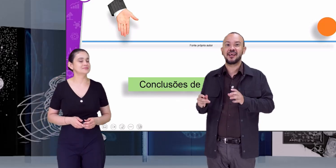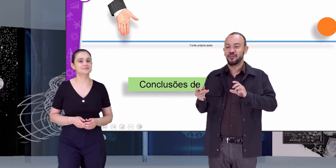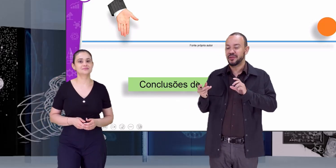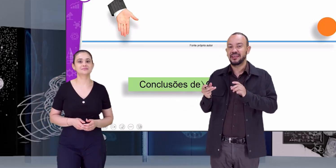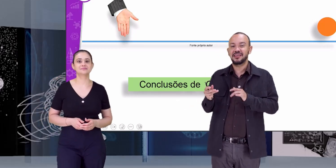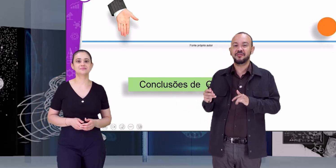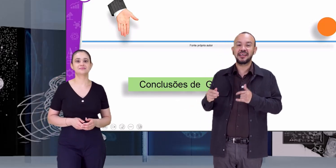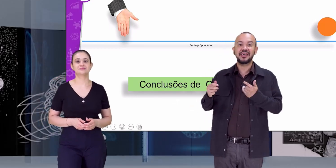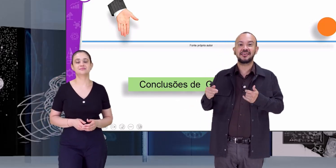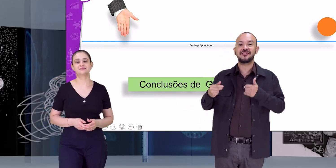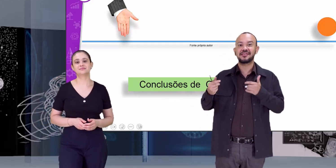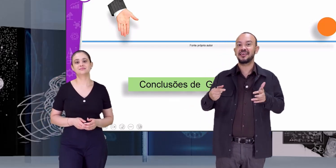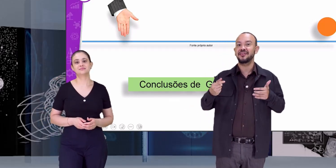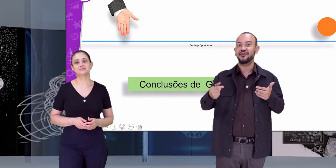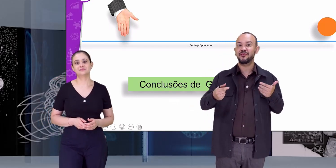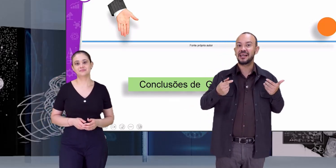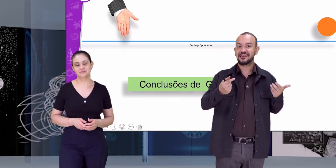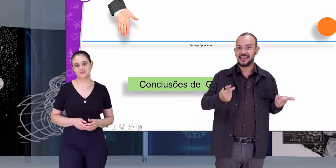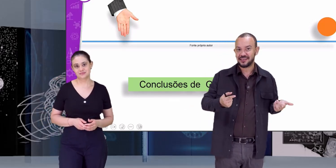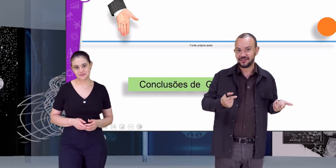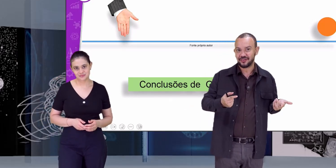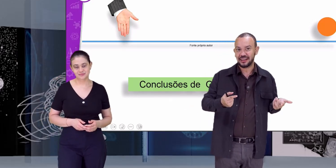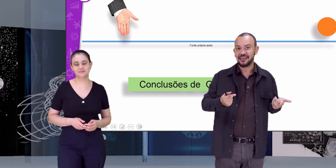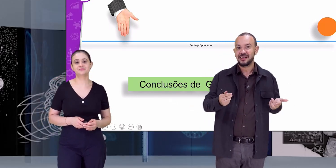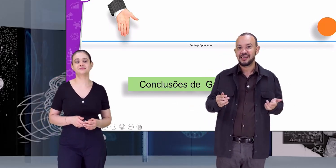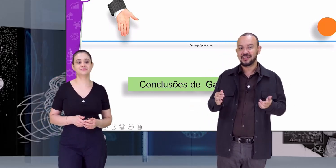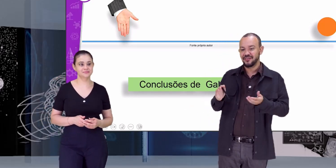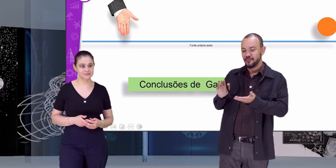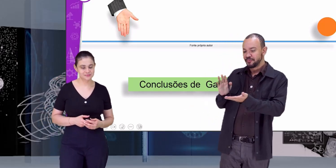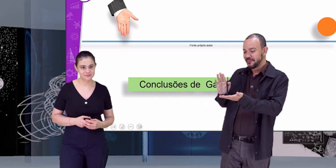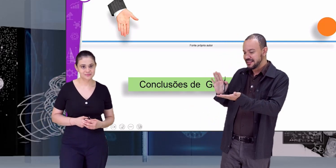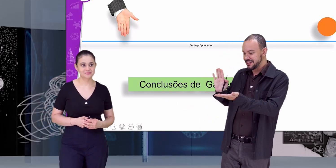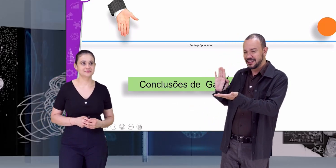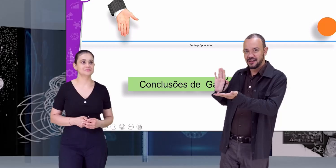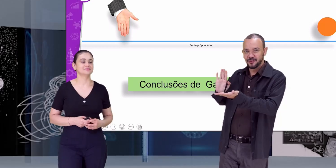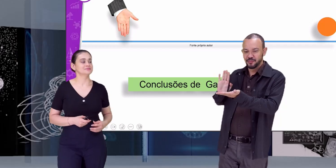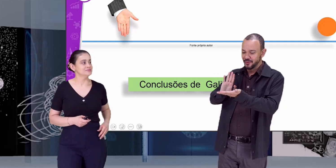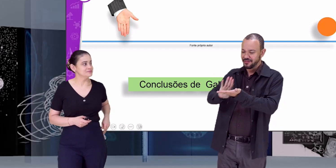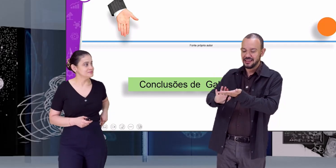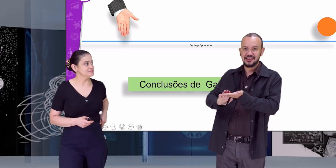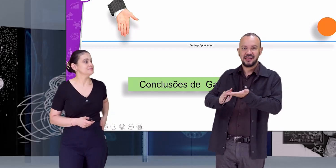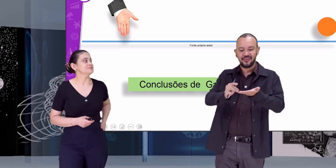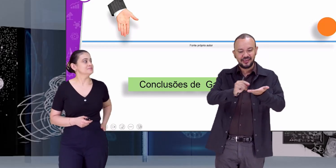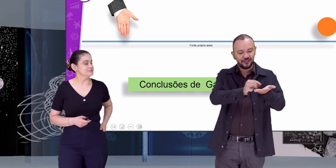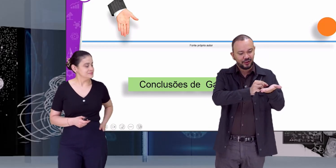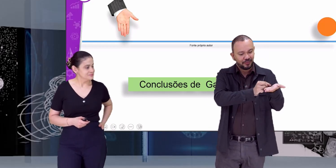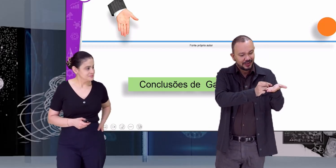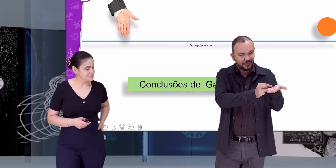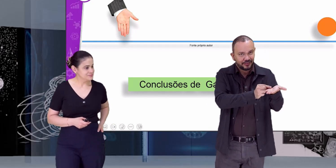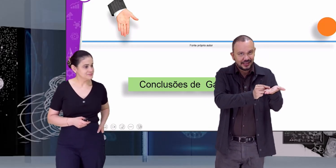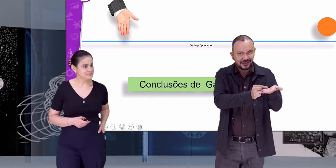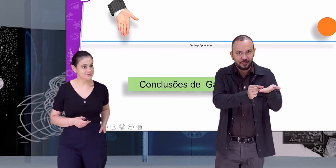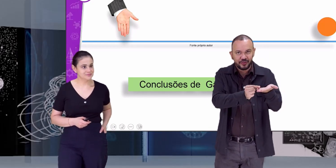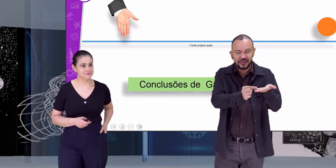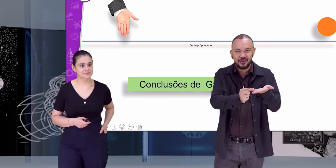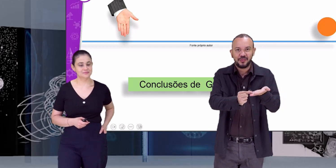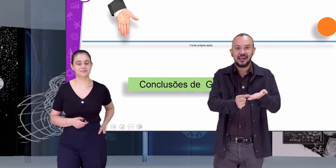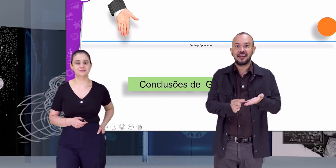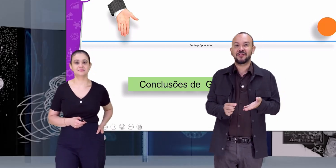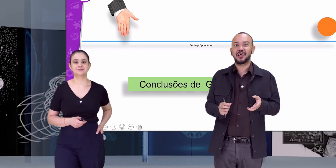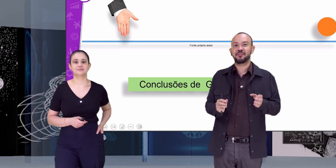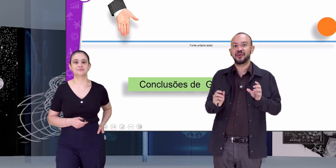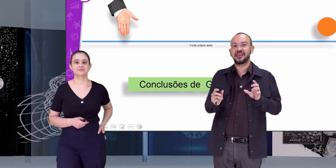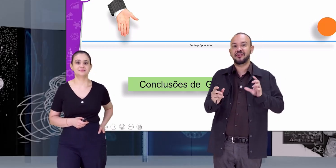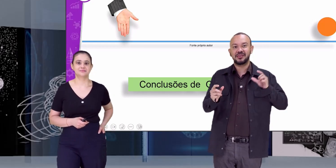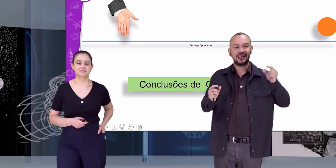lisas? Porque aí ele vai reduzindo o atrito, né? Então, se você dava um impulso inicial e o corpo se movia só um pouquinho e